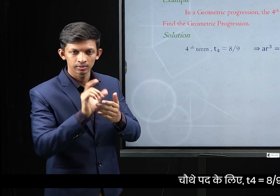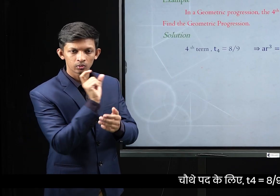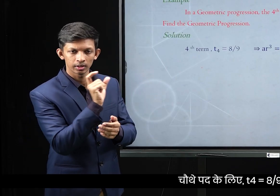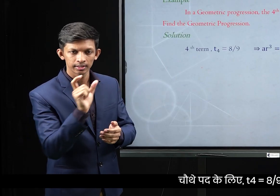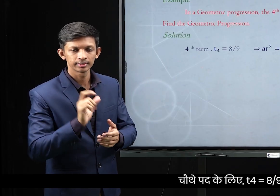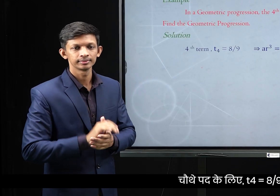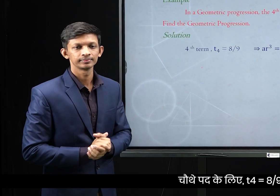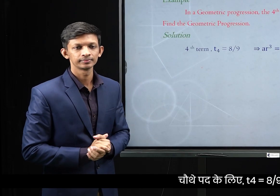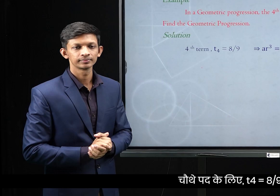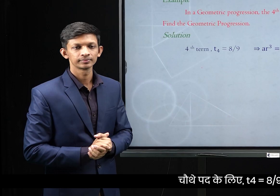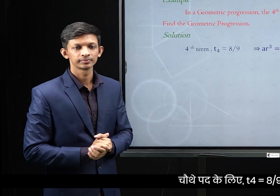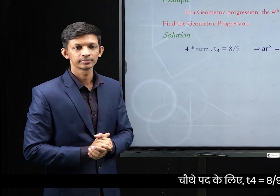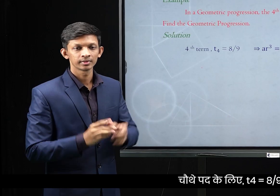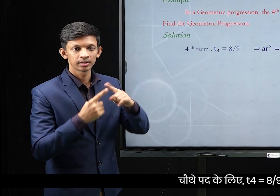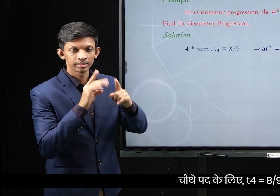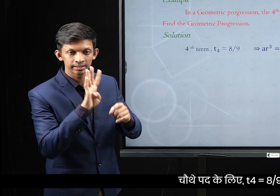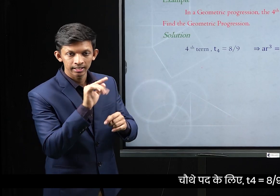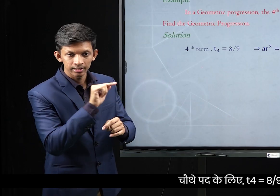इक्वल्स 8/9।